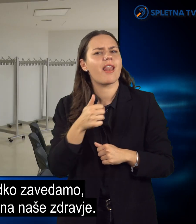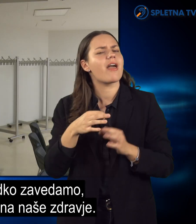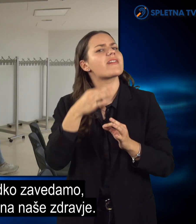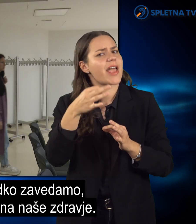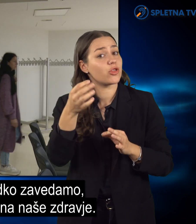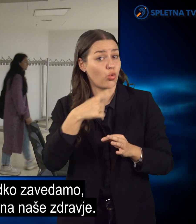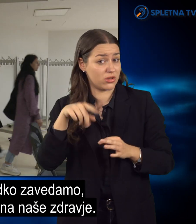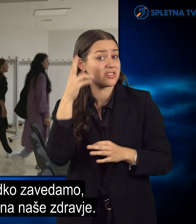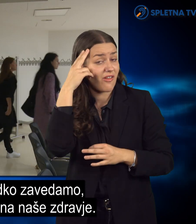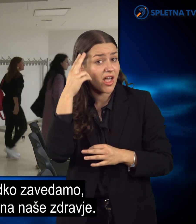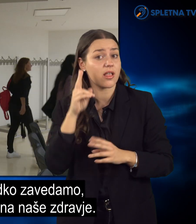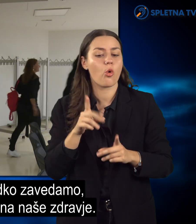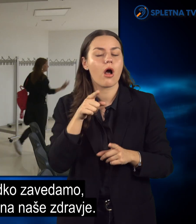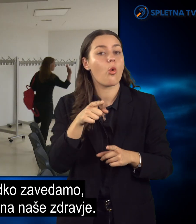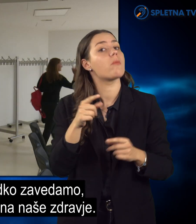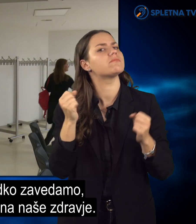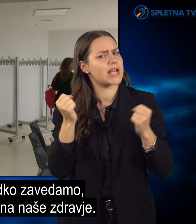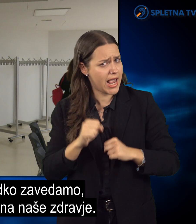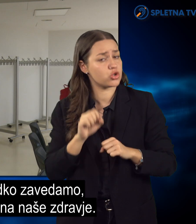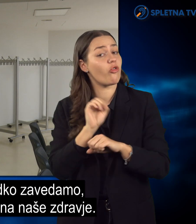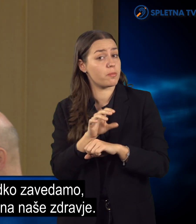kako resno vpliva na naše zdravje.